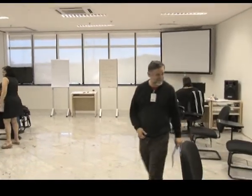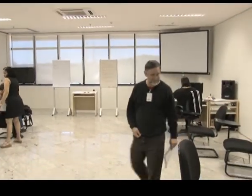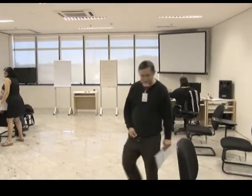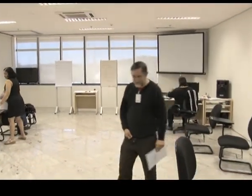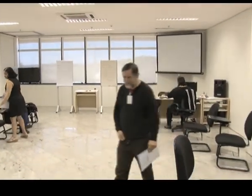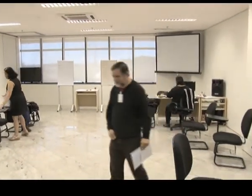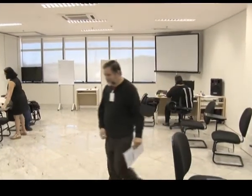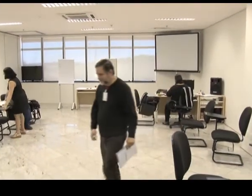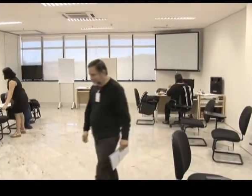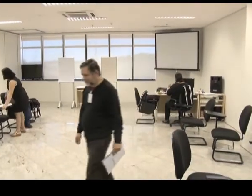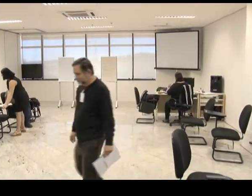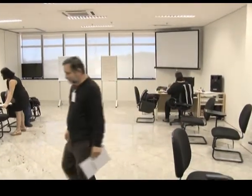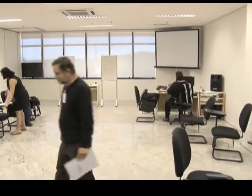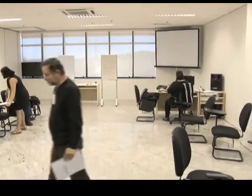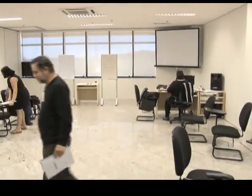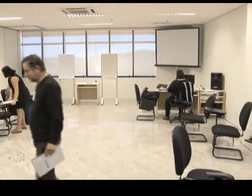Pode ser show também, né?